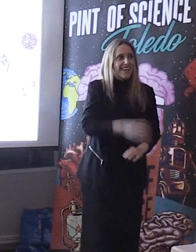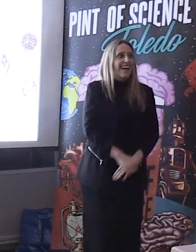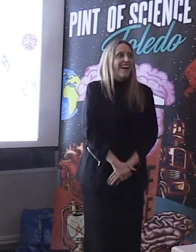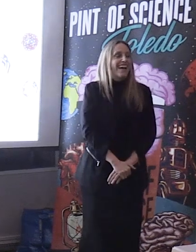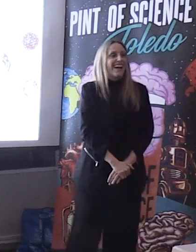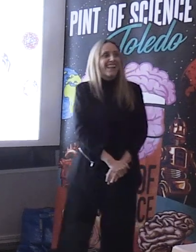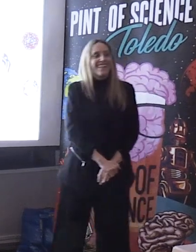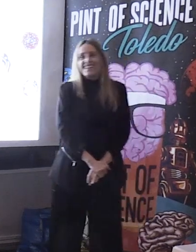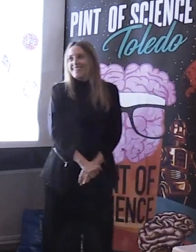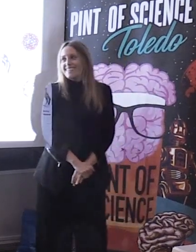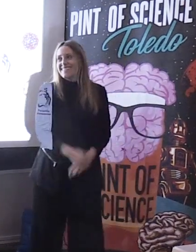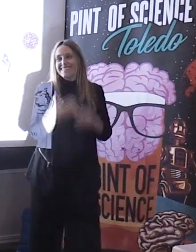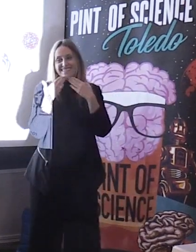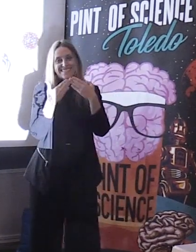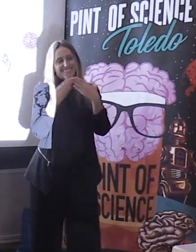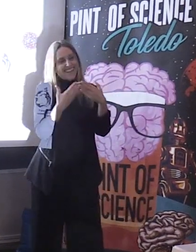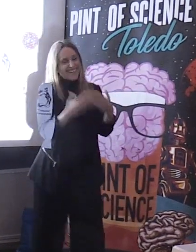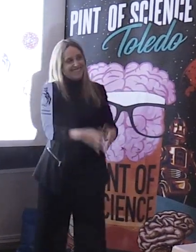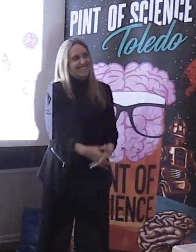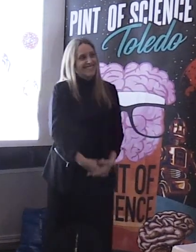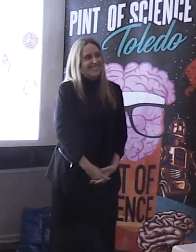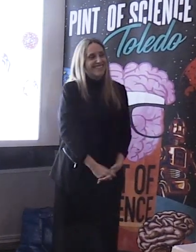muchas gracias. Sí. Muy interesante. Sí, sí, sí.